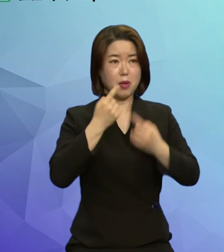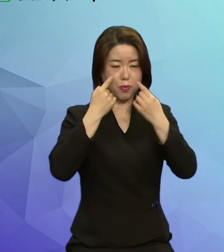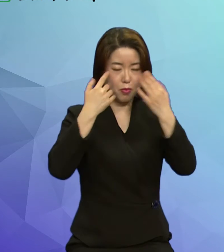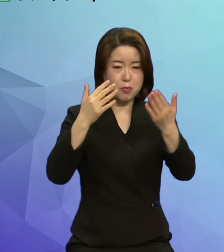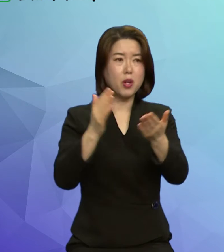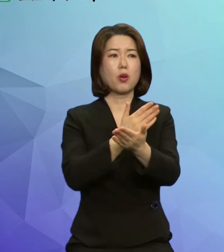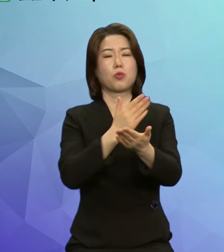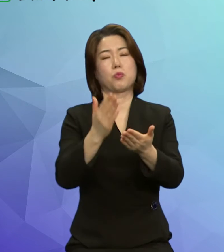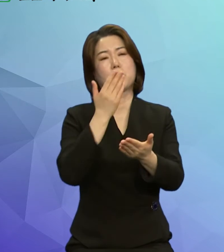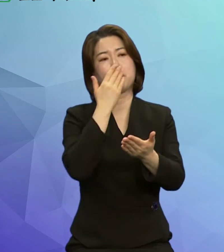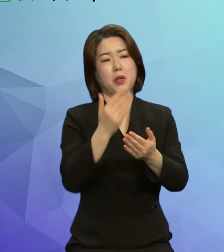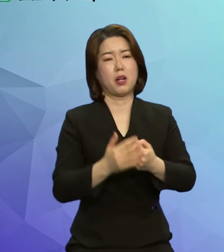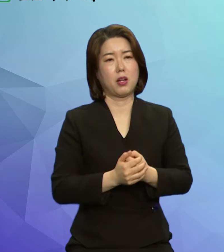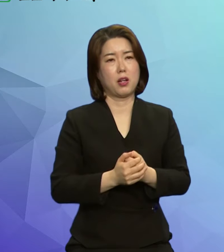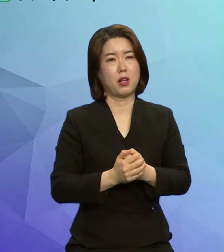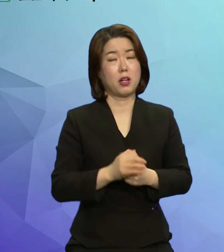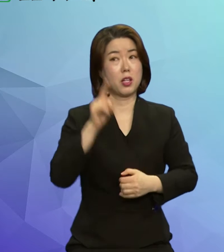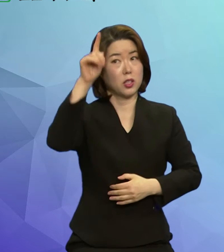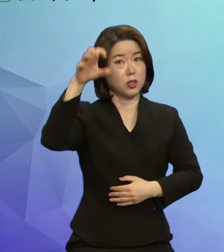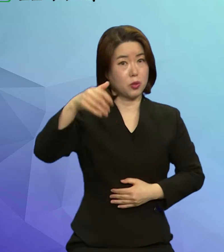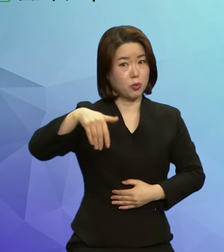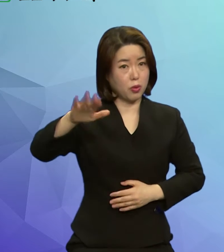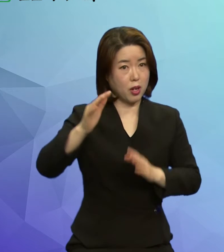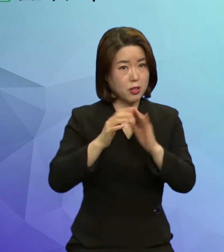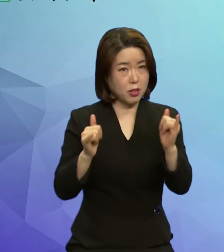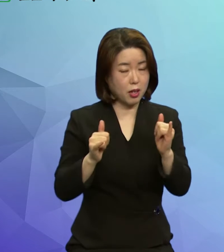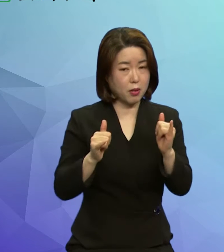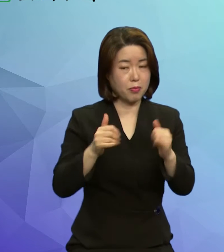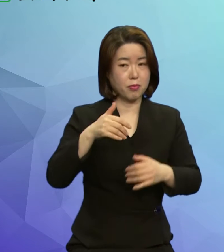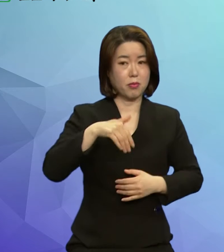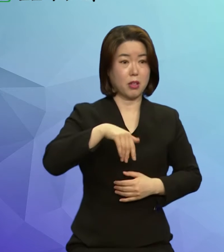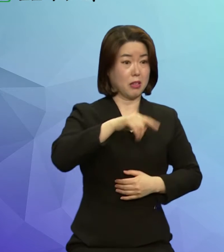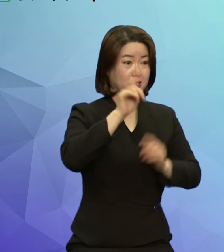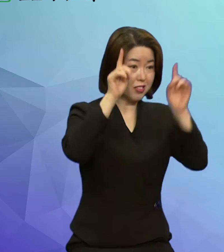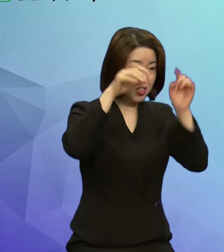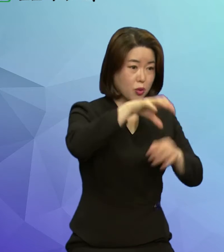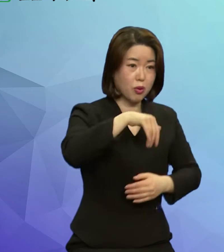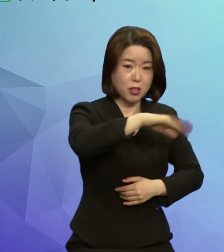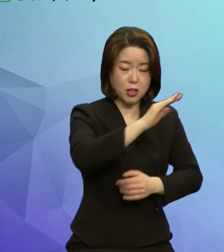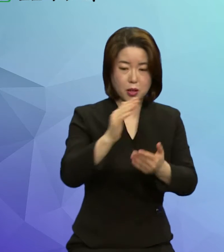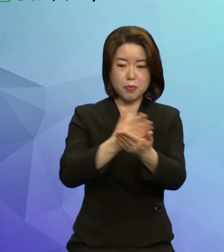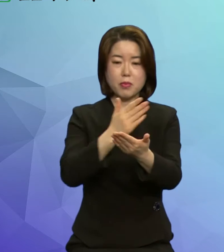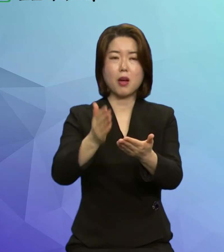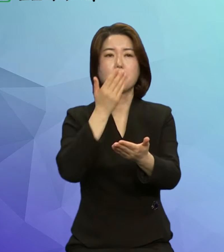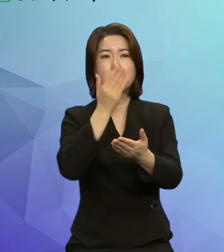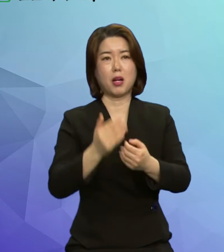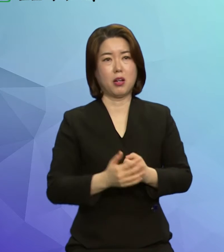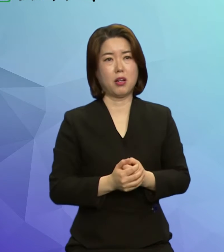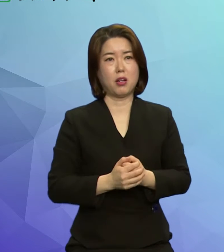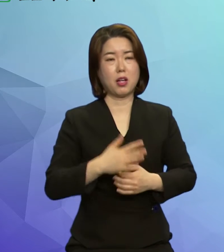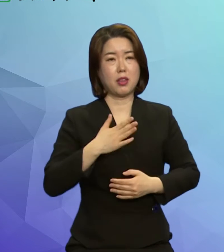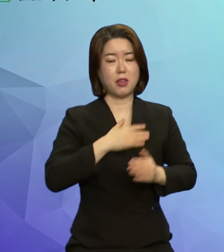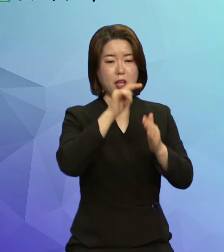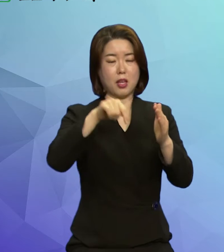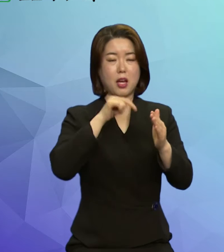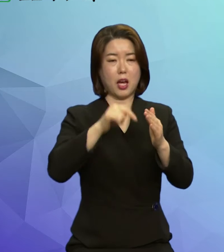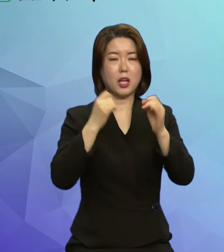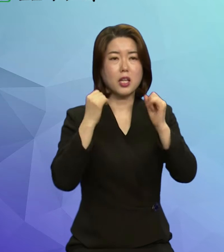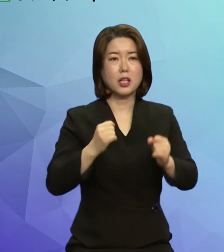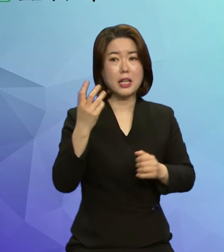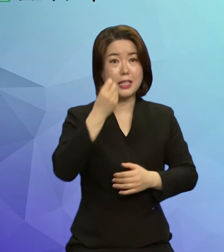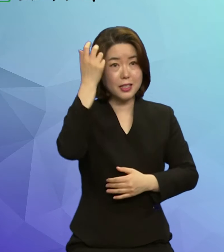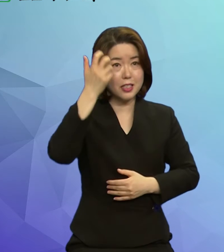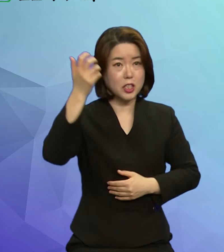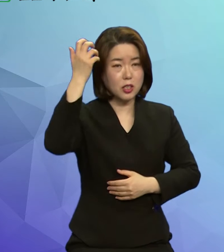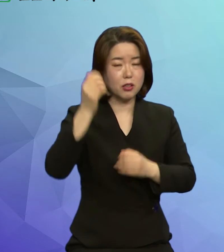구분이 됩니다. 천국에 갈 사람과 그렇지 못할 사람. 우리 안에 오신 성령께서 그 보증입니다.